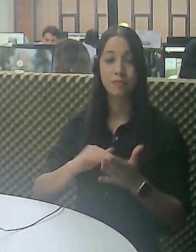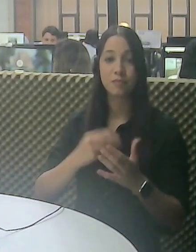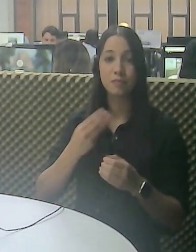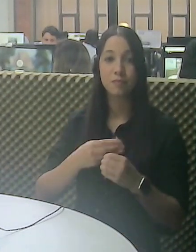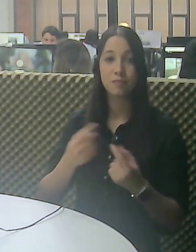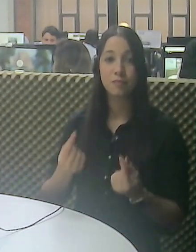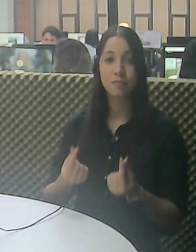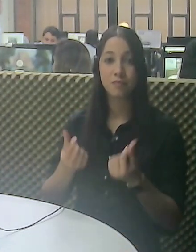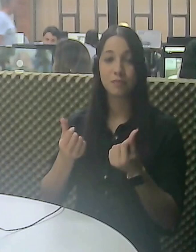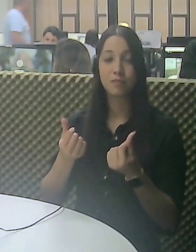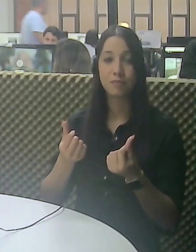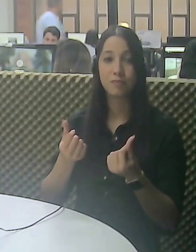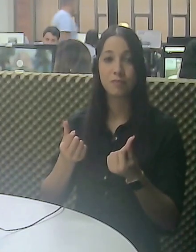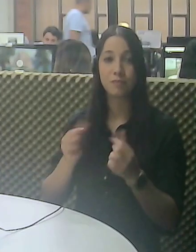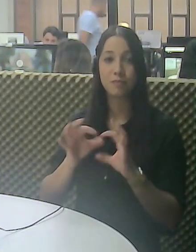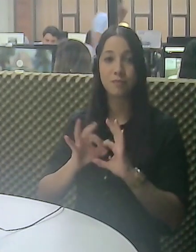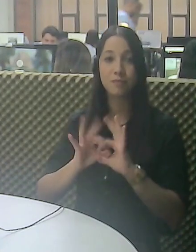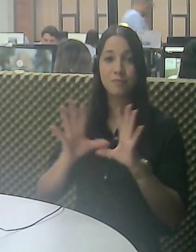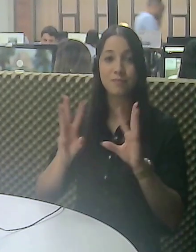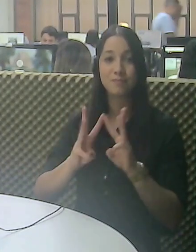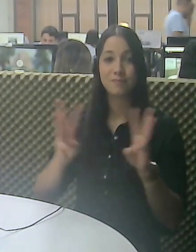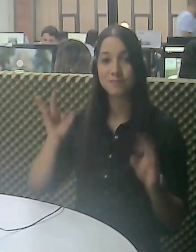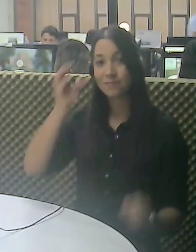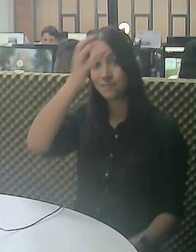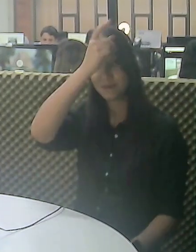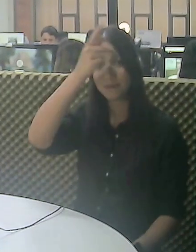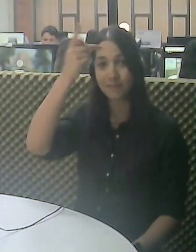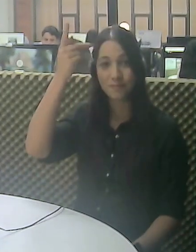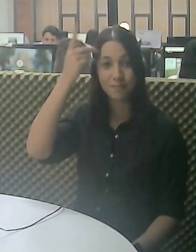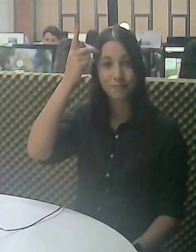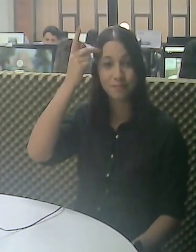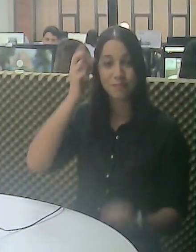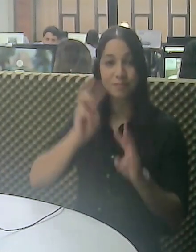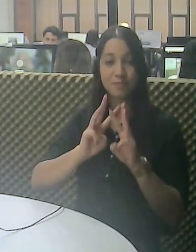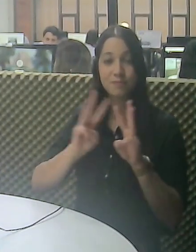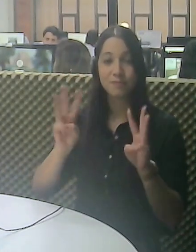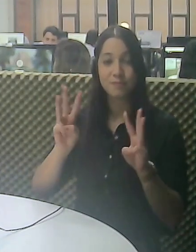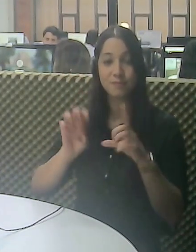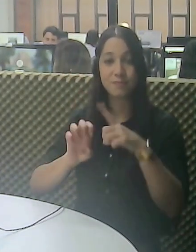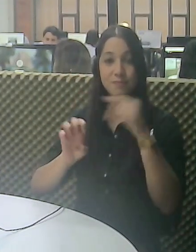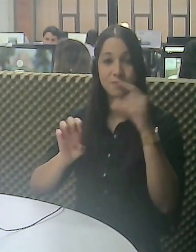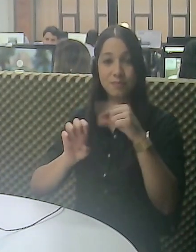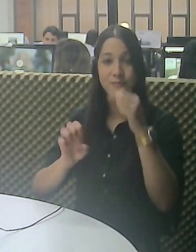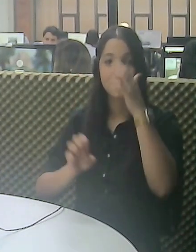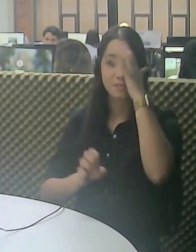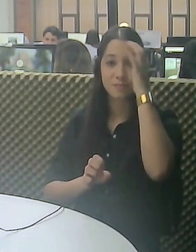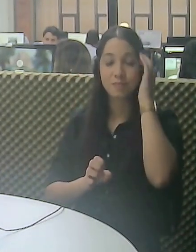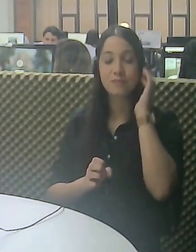de Finanças. Ele fica disponível no portal da Prefeitura, na página Empreendedor.